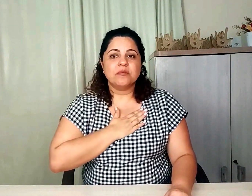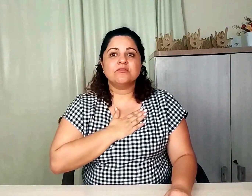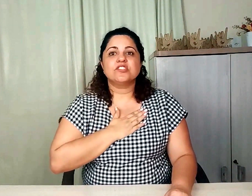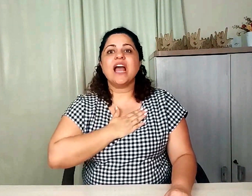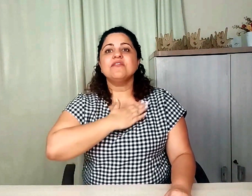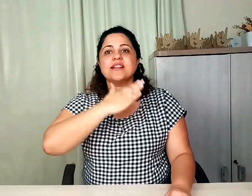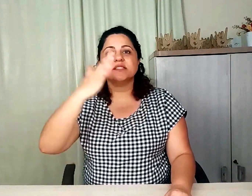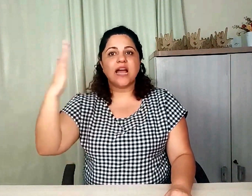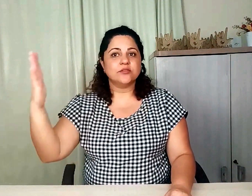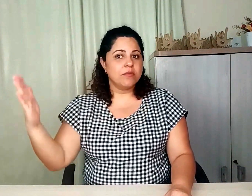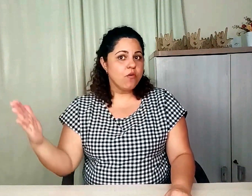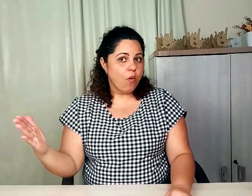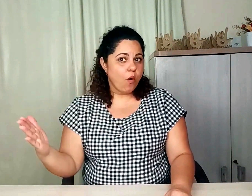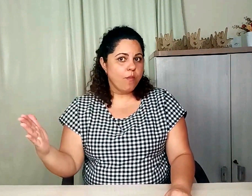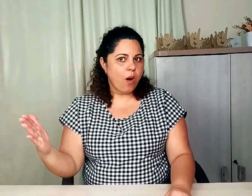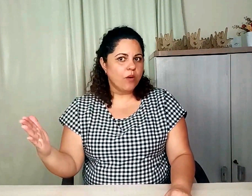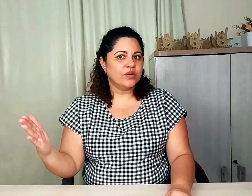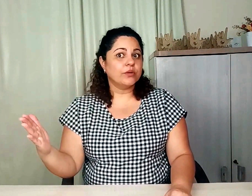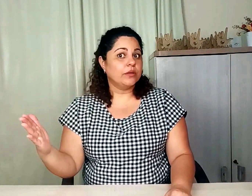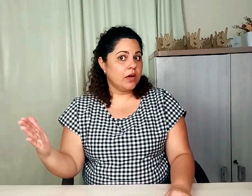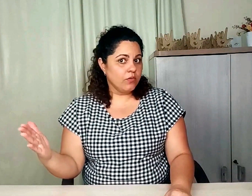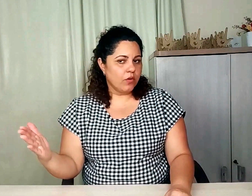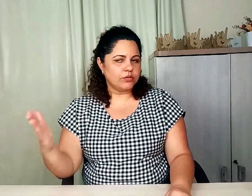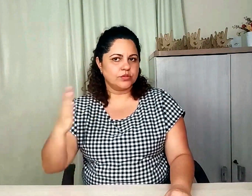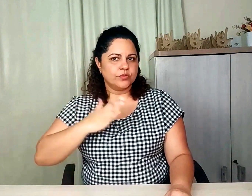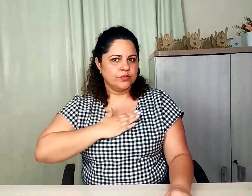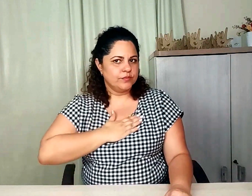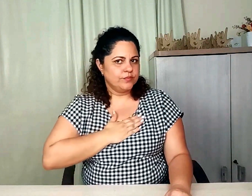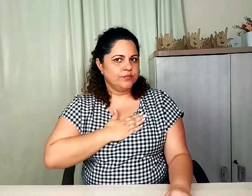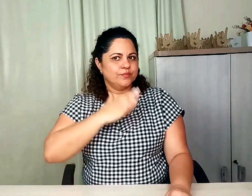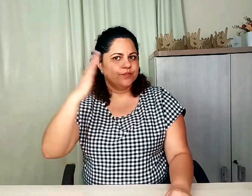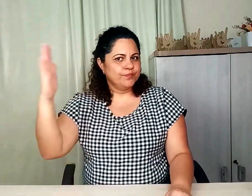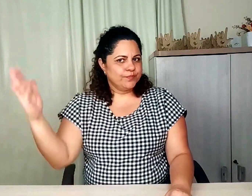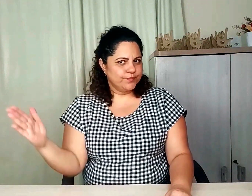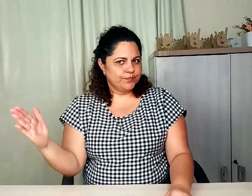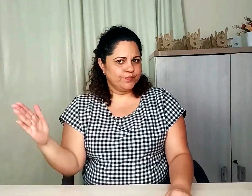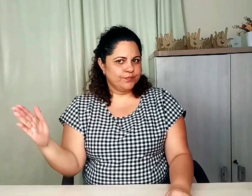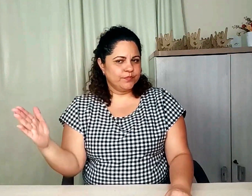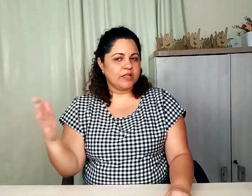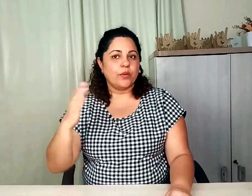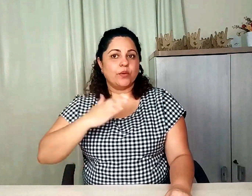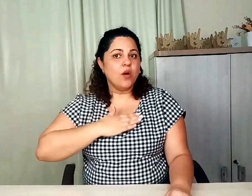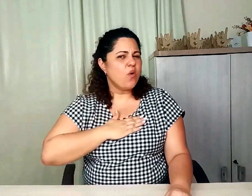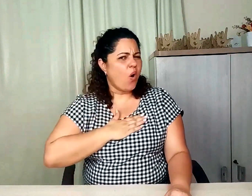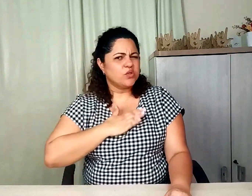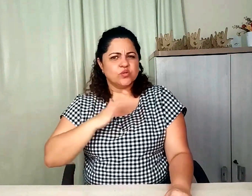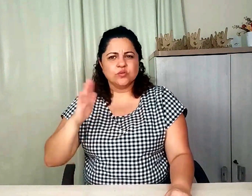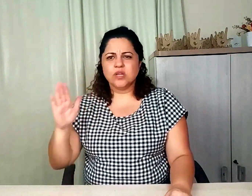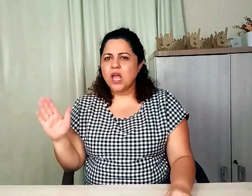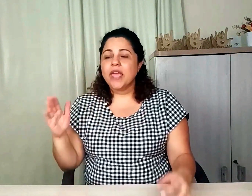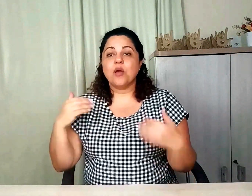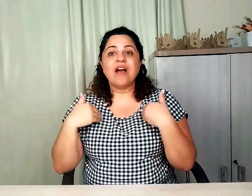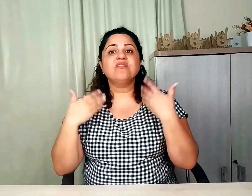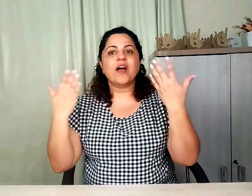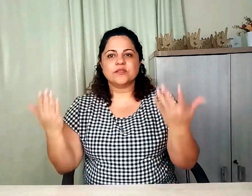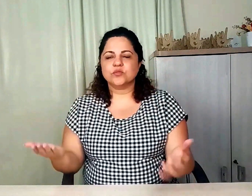movimento de afastar do meu corpo algo que eu não gosto. Então, eu não gosto, eu afasto do meu